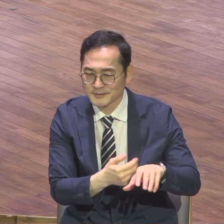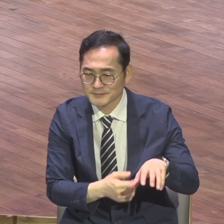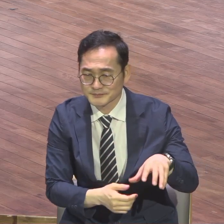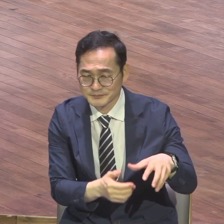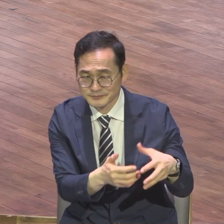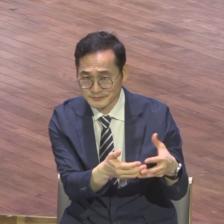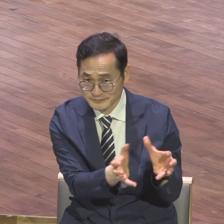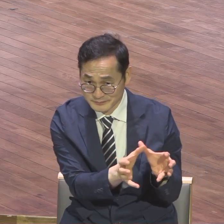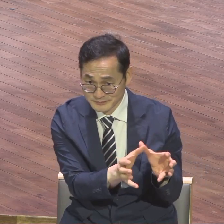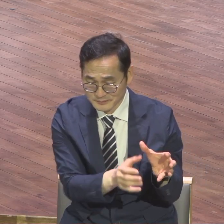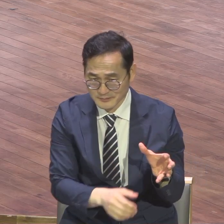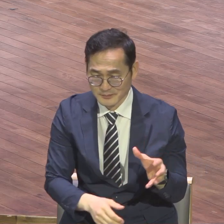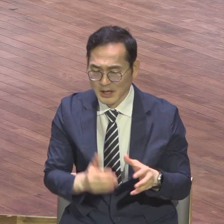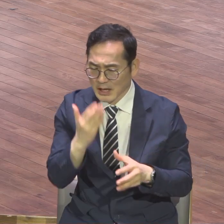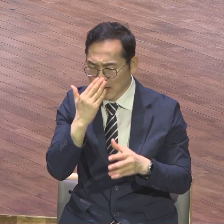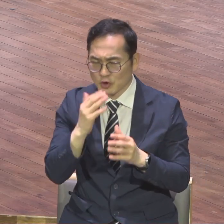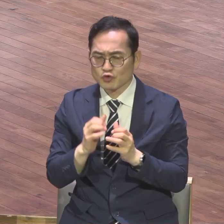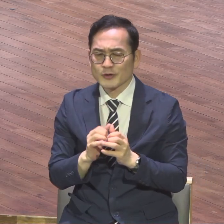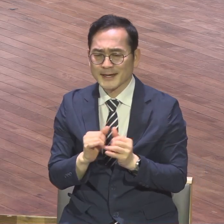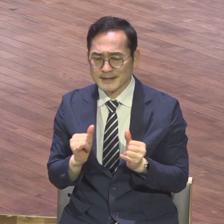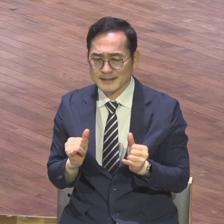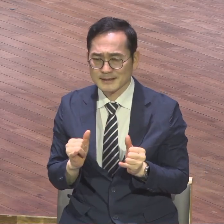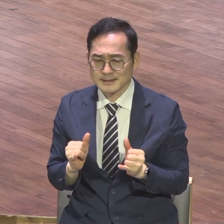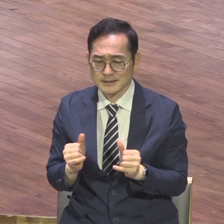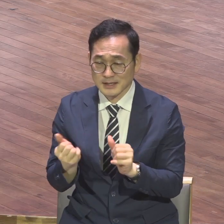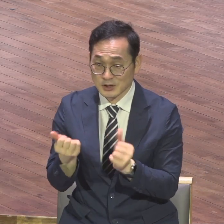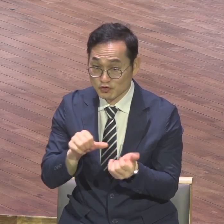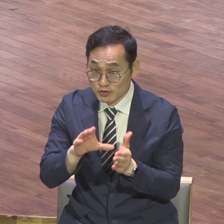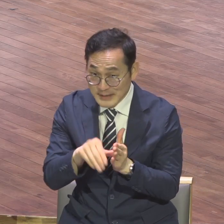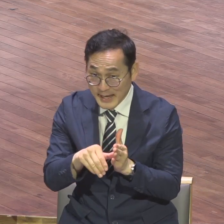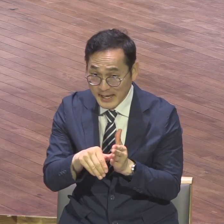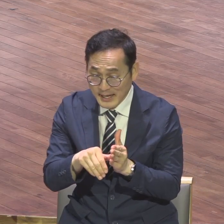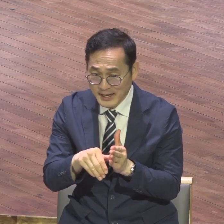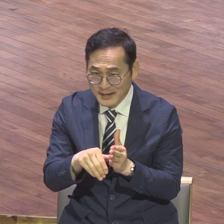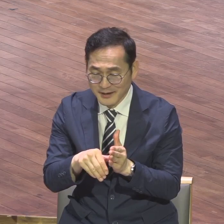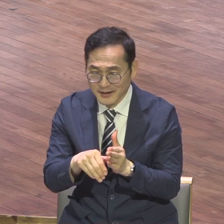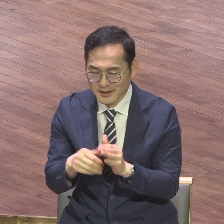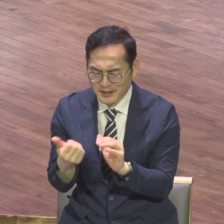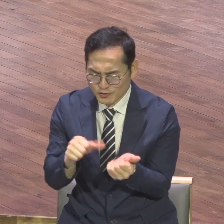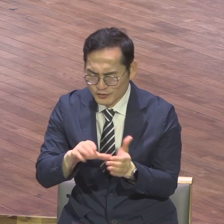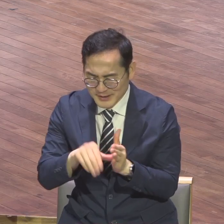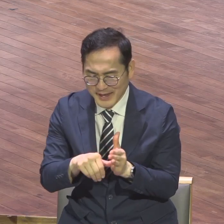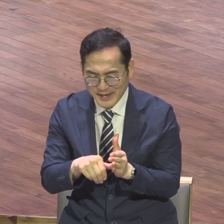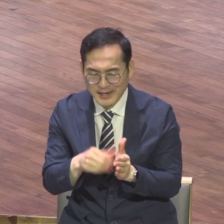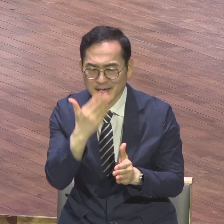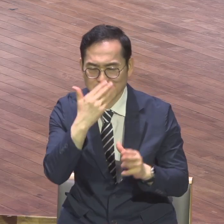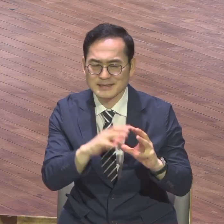자, 이 유대인들은요. 왜냐하면 죽을 때는 꼭 약속의 땅 이